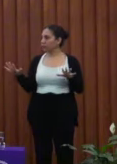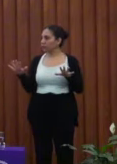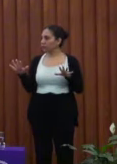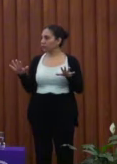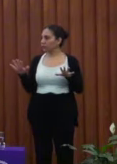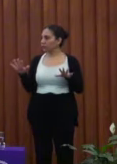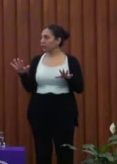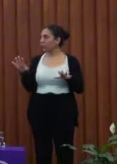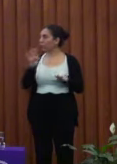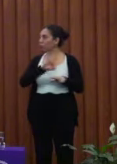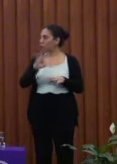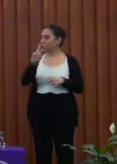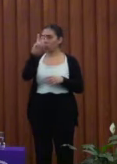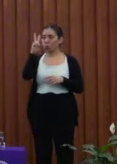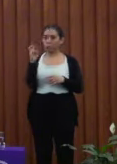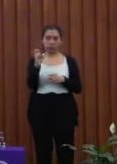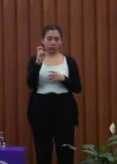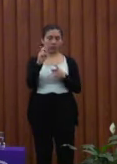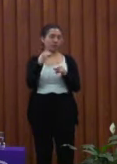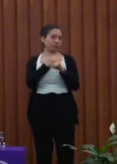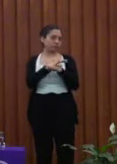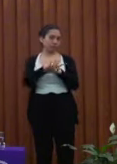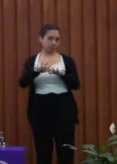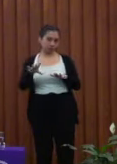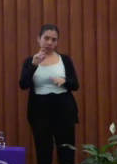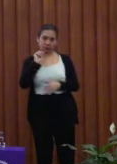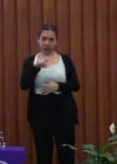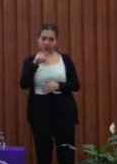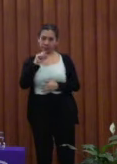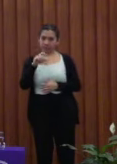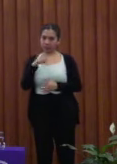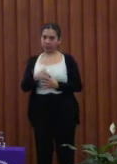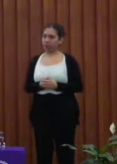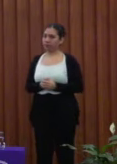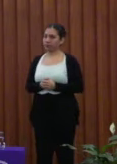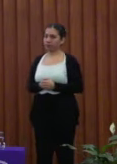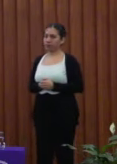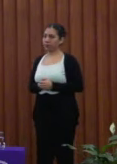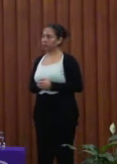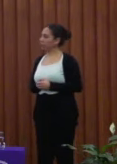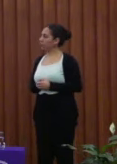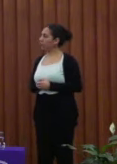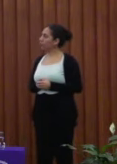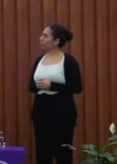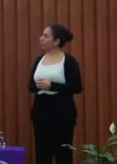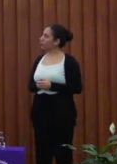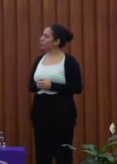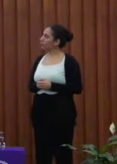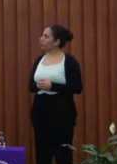puede acercar los datos. Y sobre todo podemos pasar a la siguiente sección.